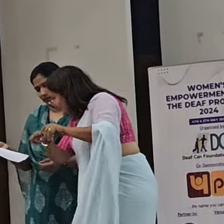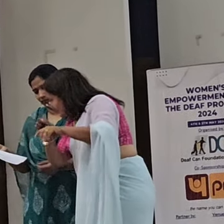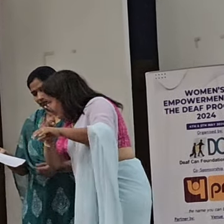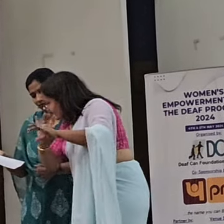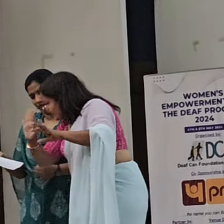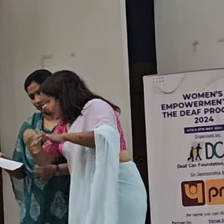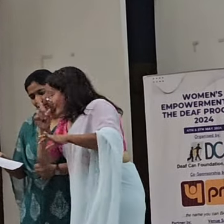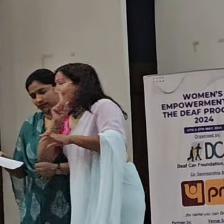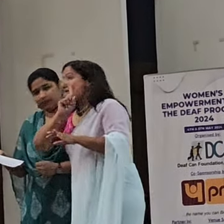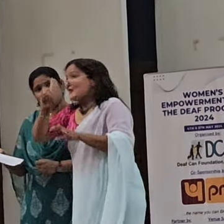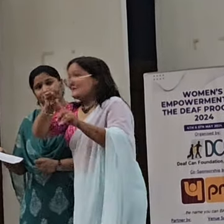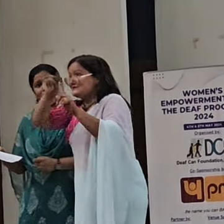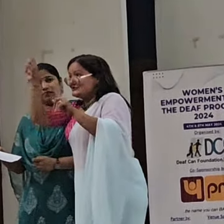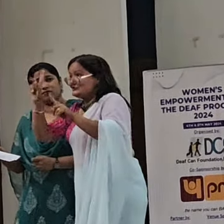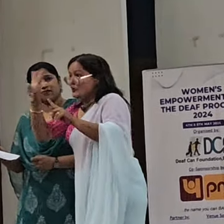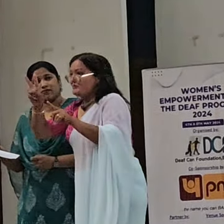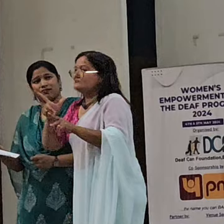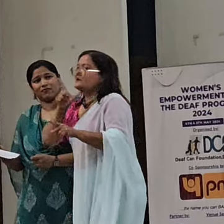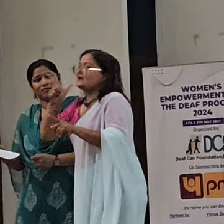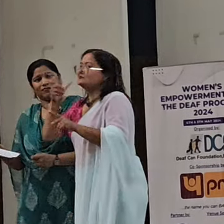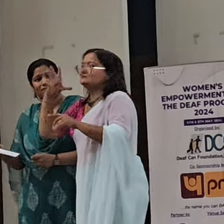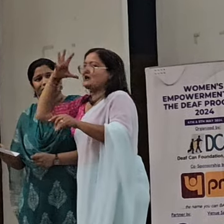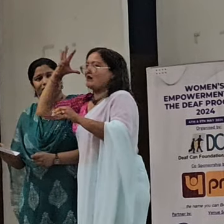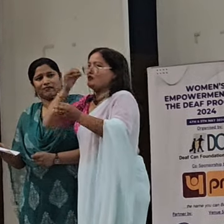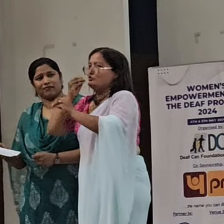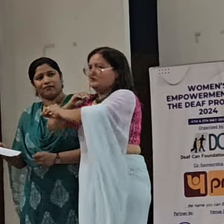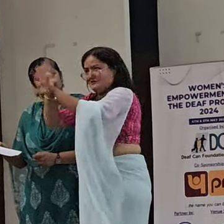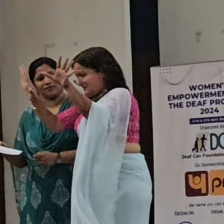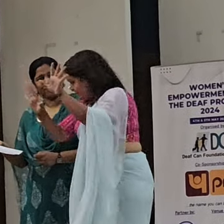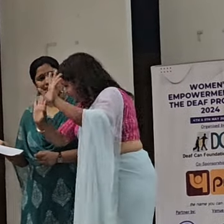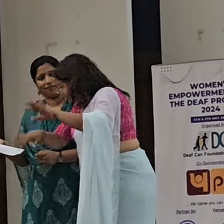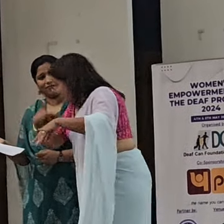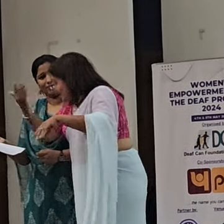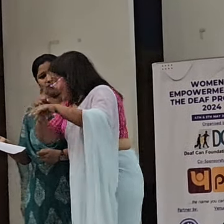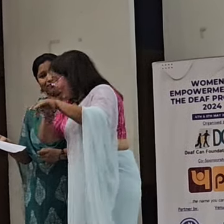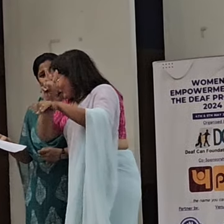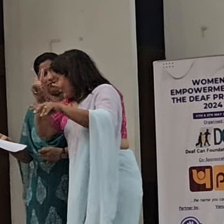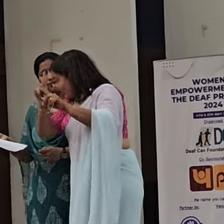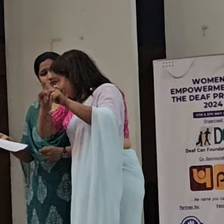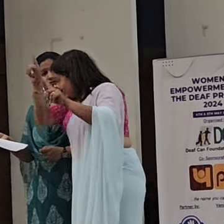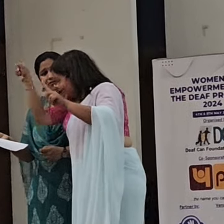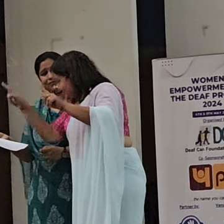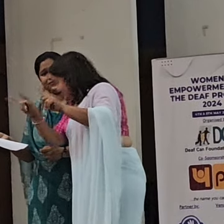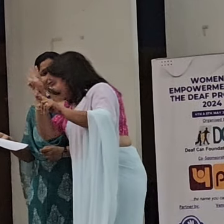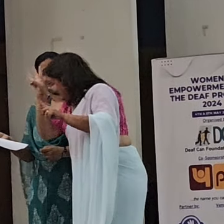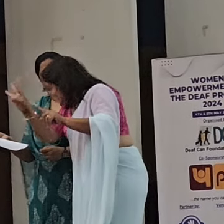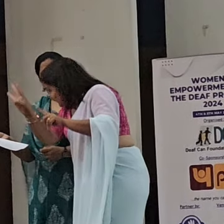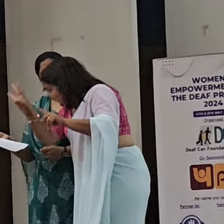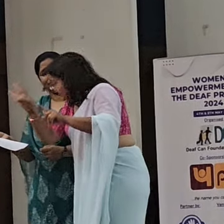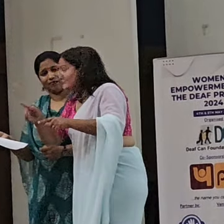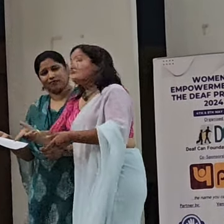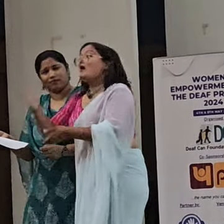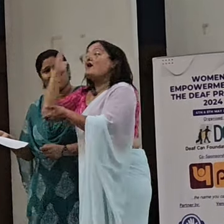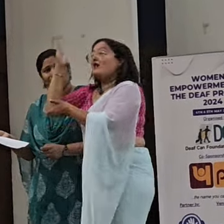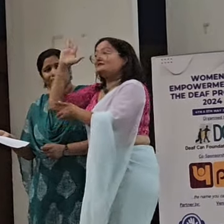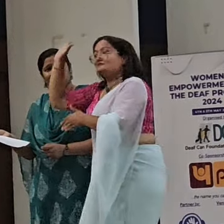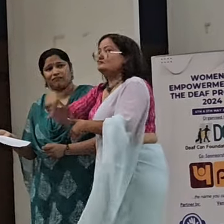डाउट्स है आप उनसे पूछ के क्लियर कीजिए। ओके, और मैं बताना चाहूंगी कि 1 से 2 बजे के बीच में हमारा लंच ब्रेक रहेगा, और 2 से 3 बजे